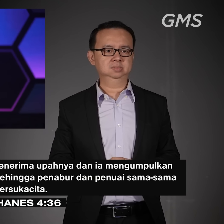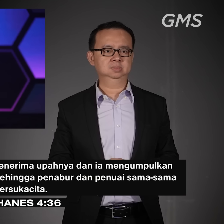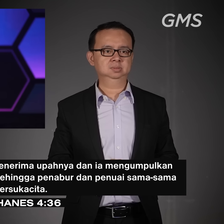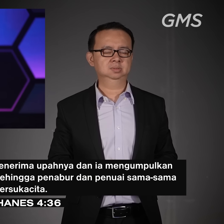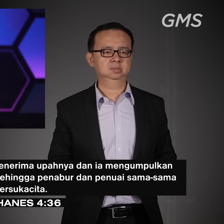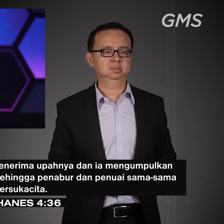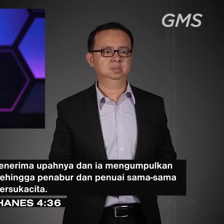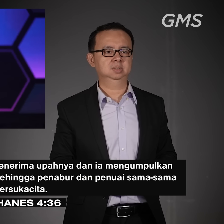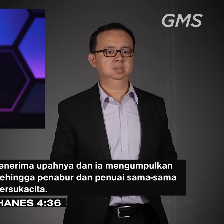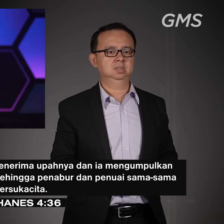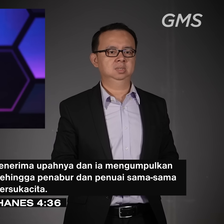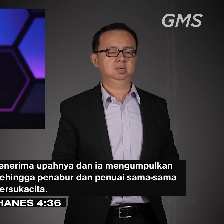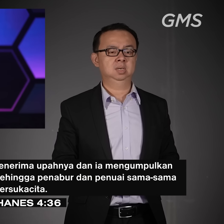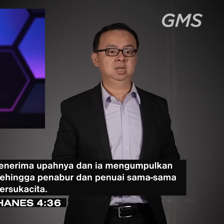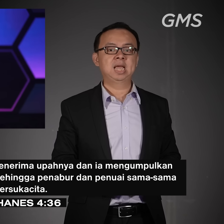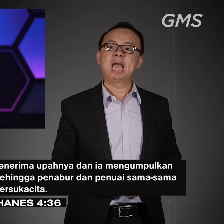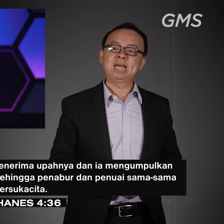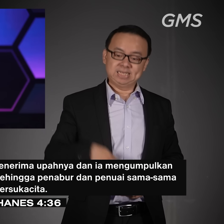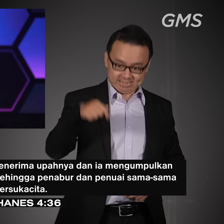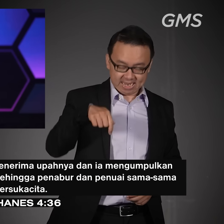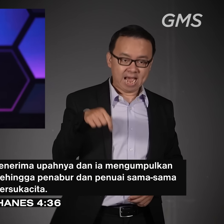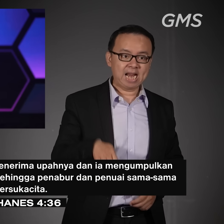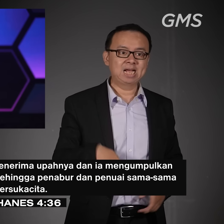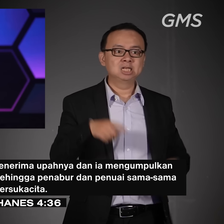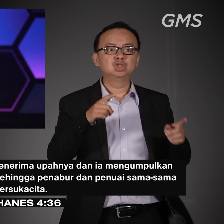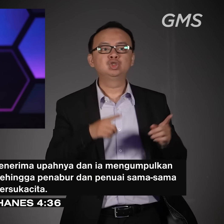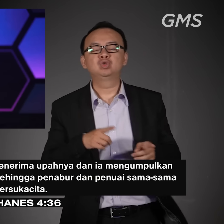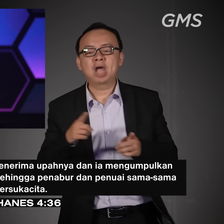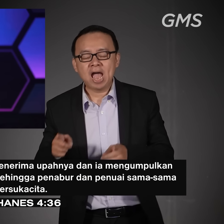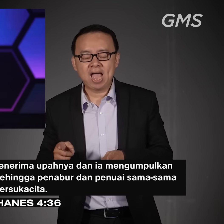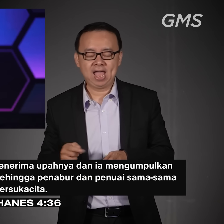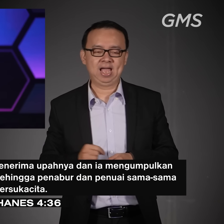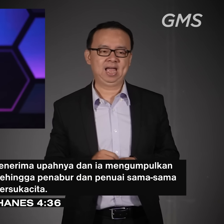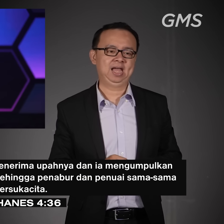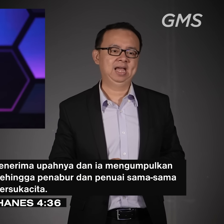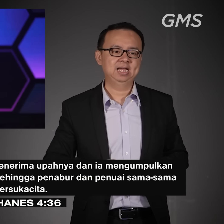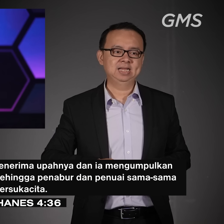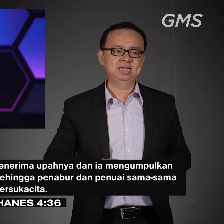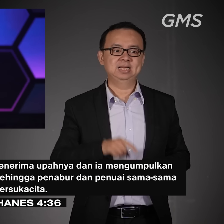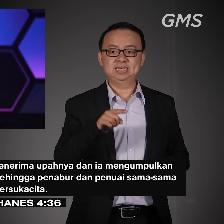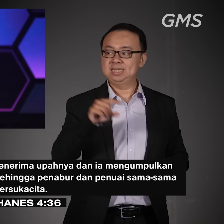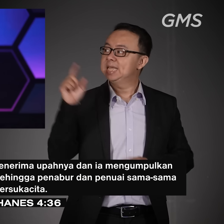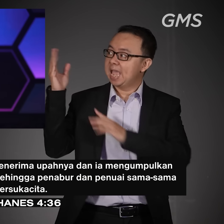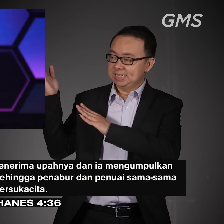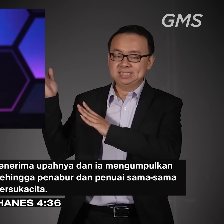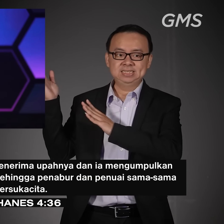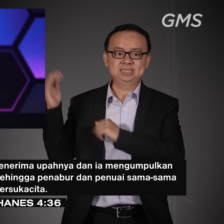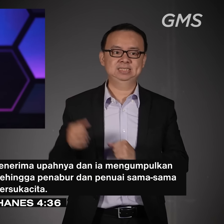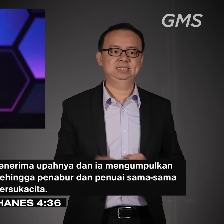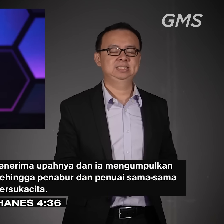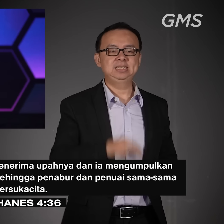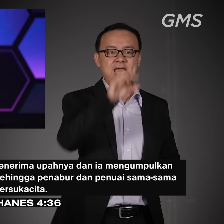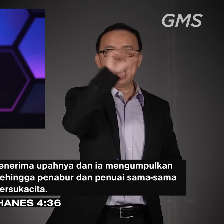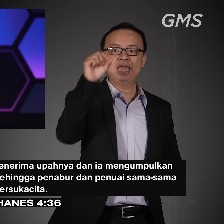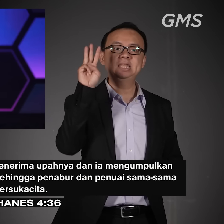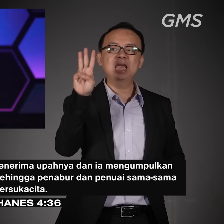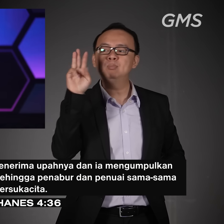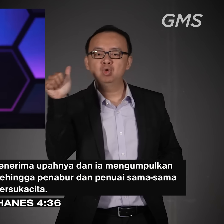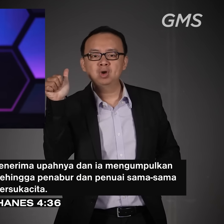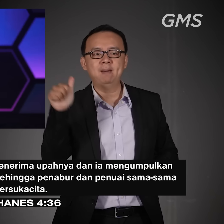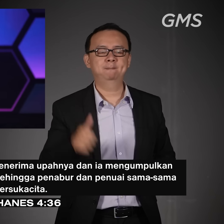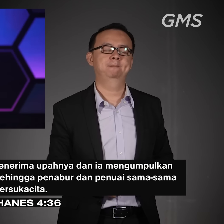Garis bawahi kata sekarang juga. Yesus tidak berkata 4 bulan lagi, di ayat 36 dengan jelas sekali dia berkata sekarang